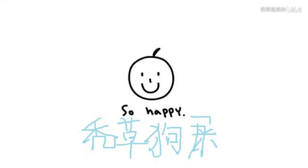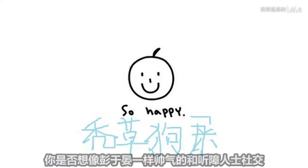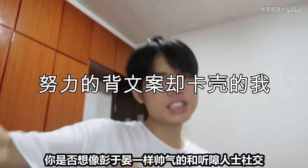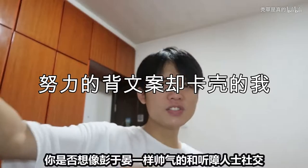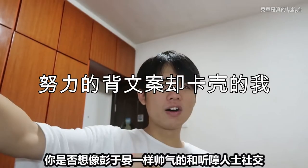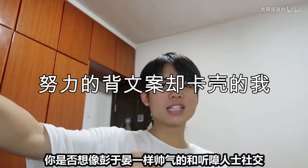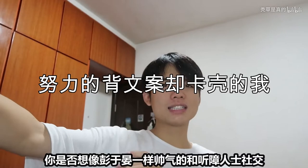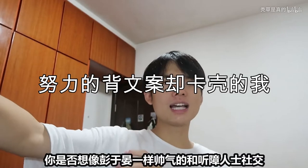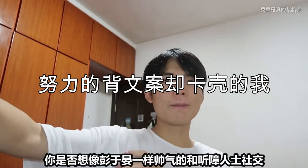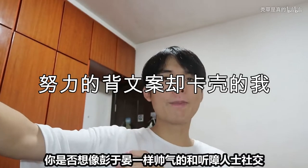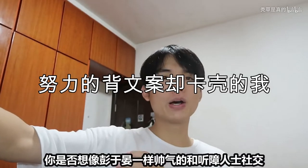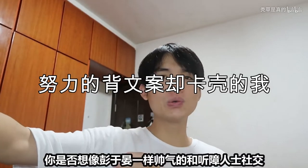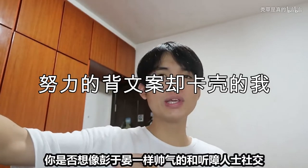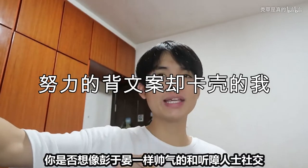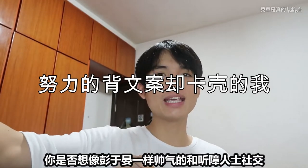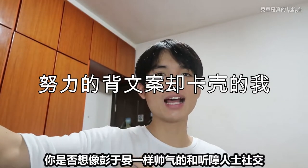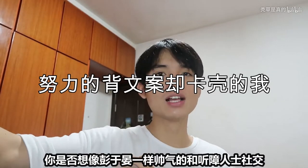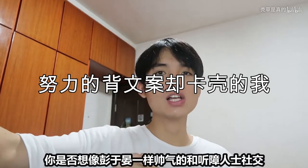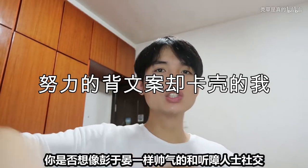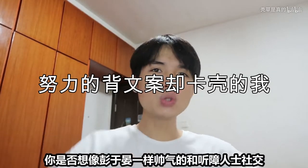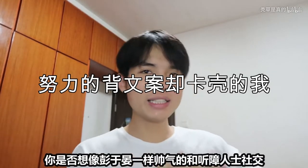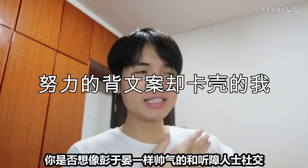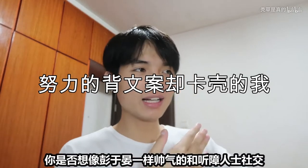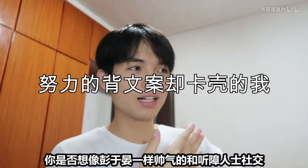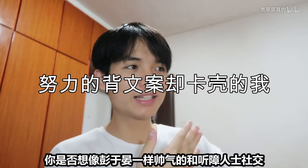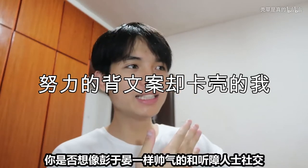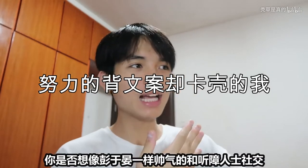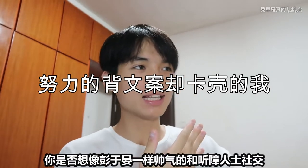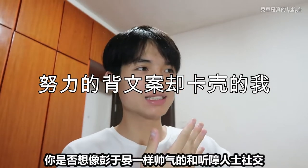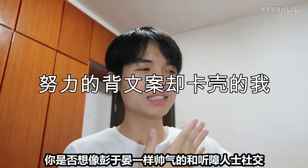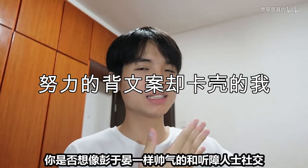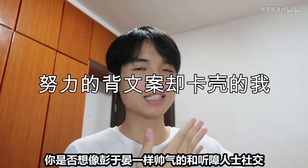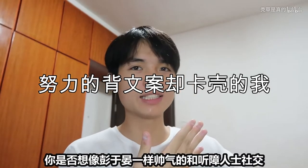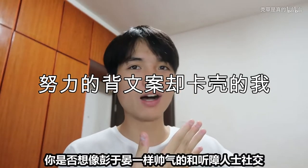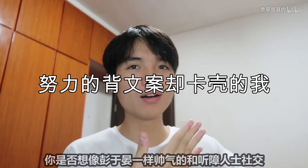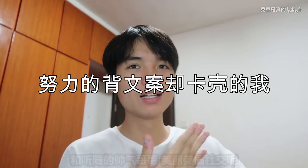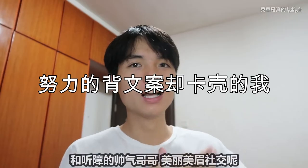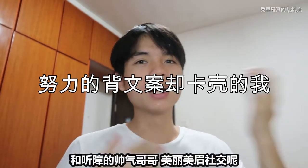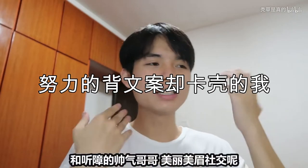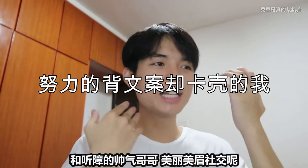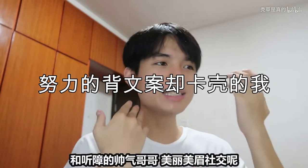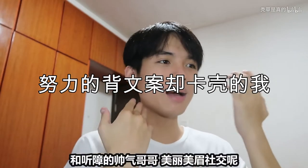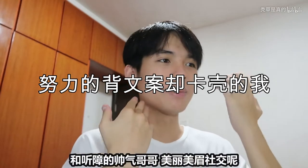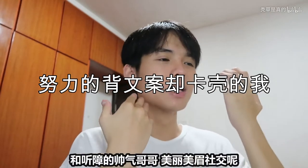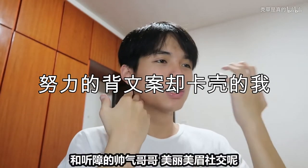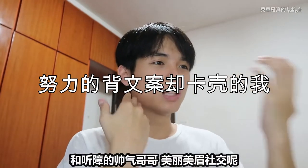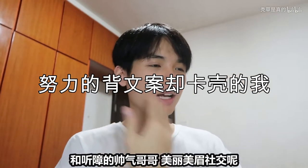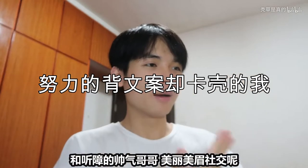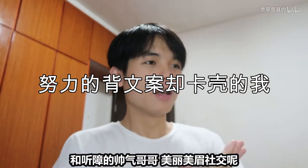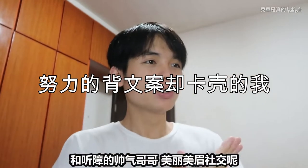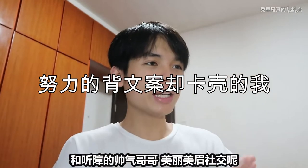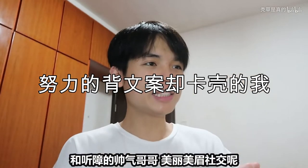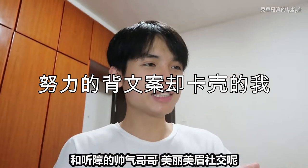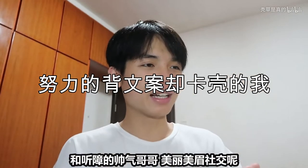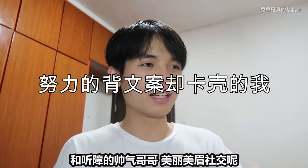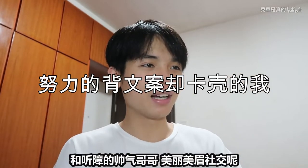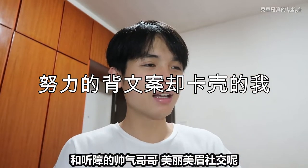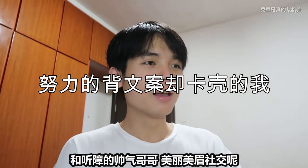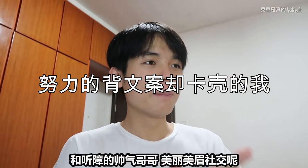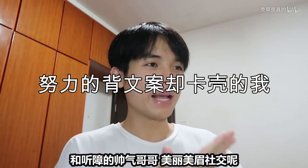你是否想像彭于晏一样帅气的和听障人士社交，和听障的帅气哥哥美